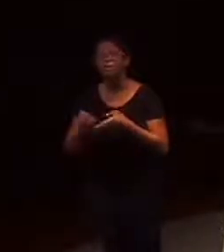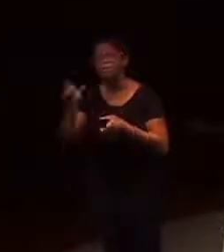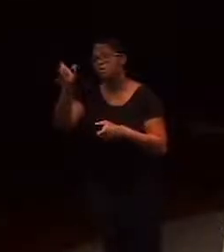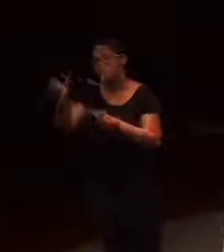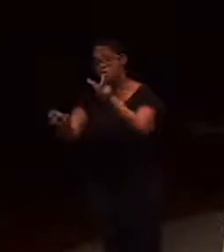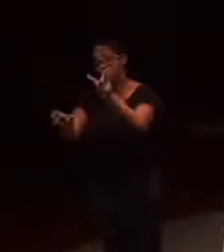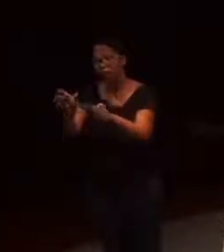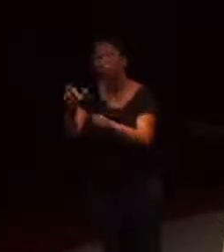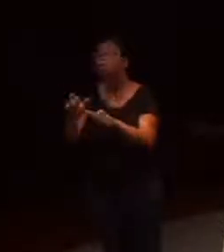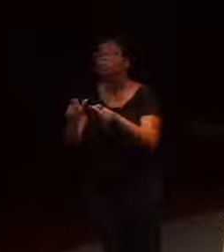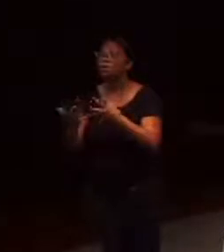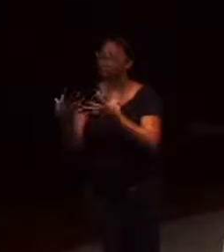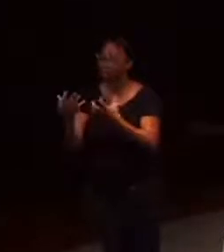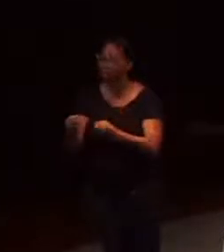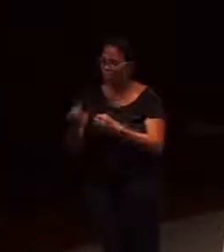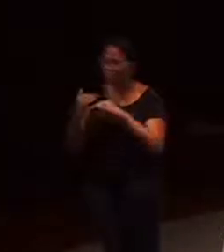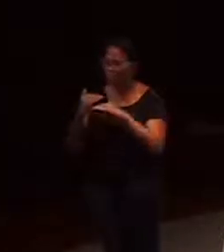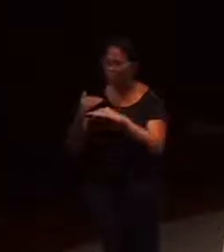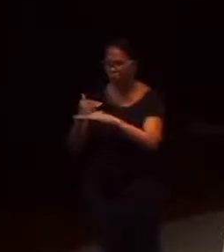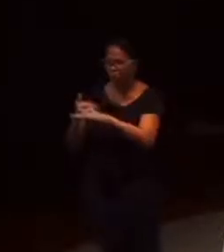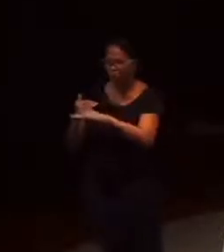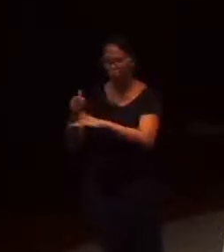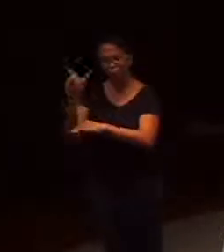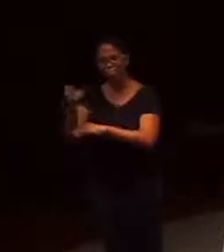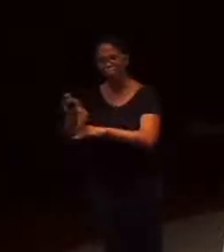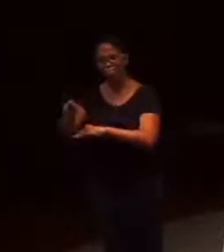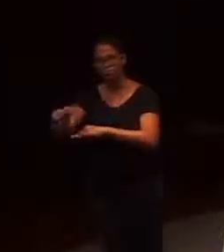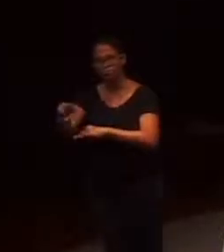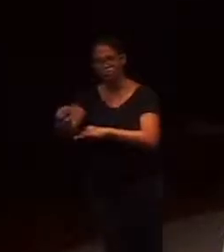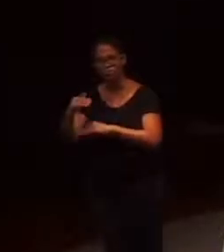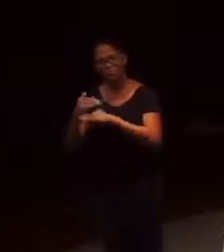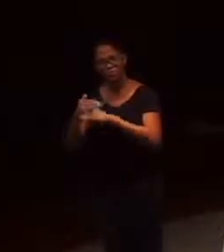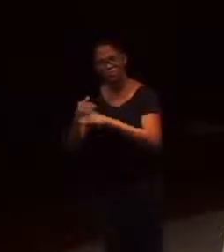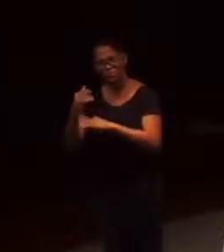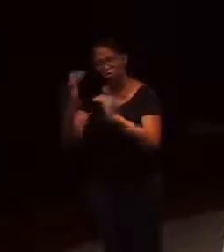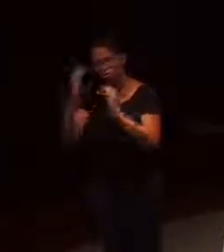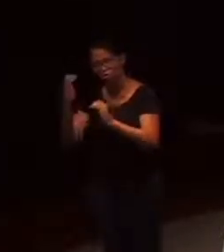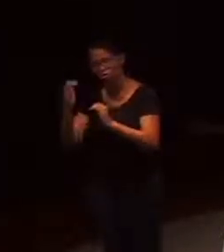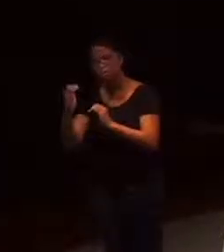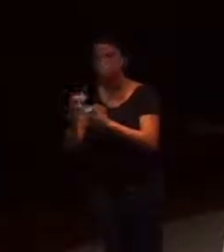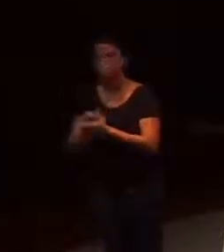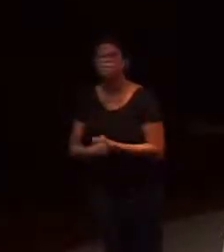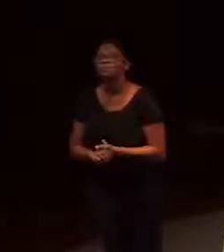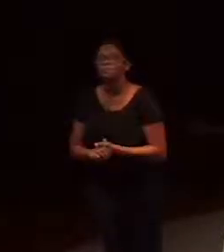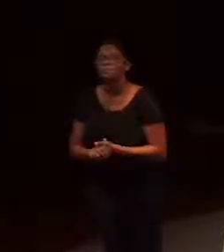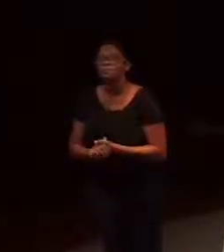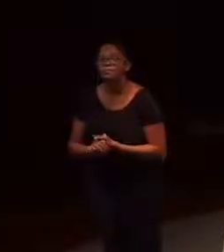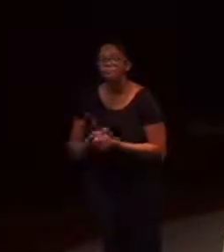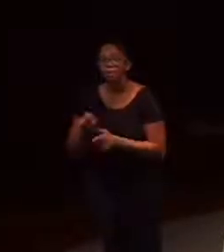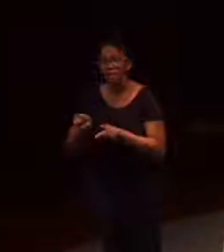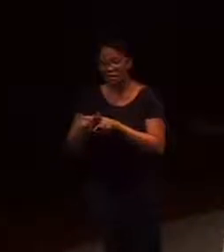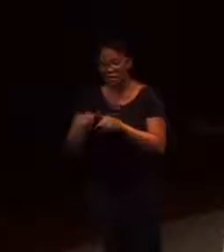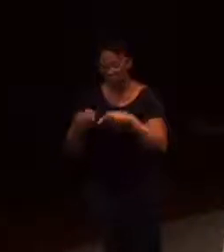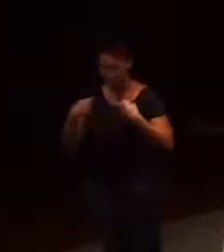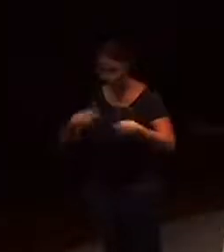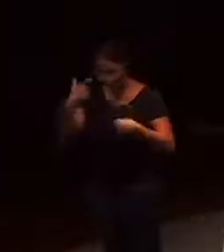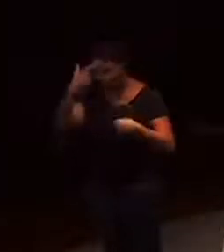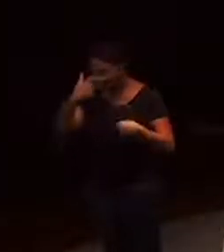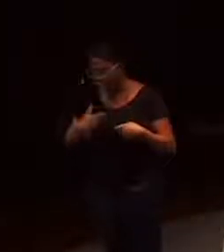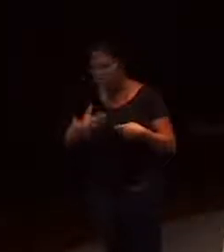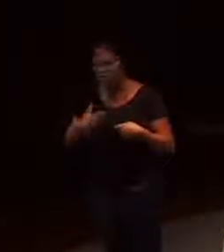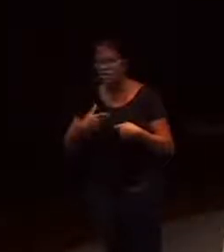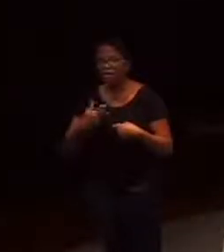das diferenças, significa dar concretude para uma necessidade que a gente tem